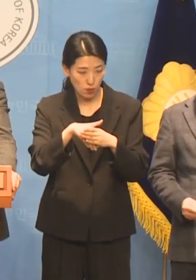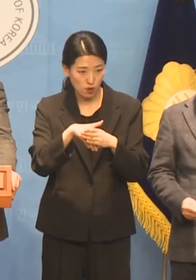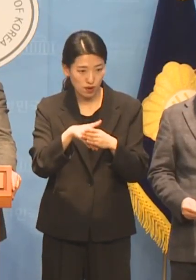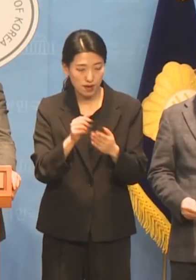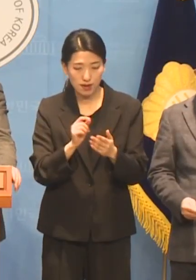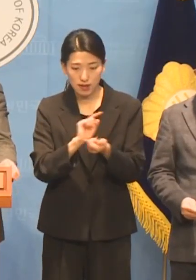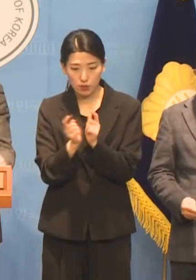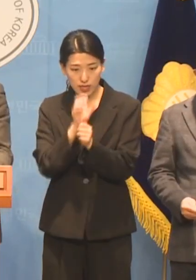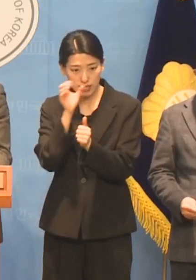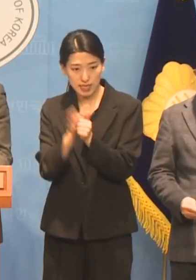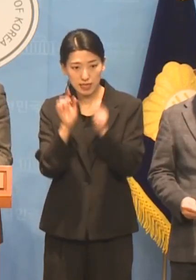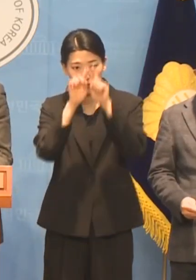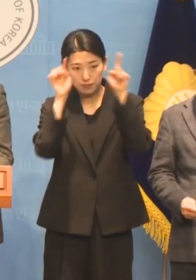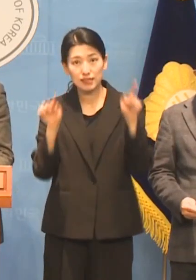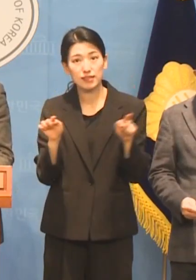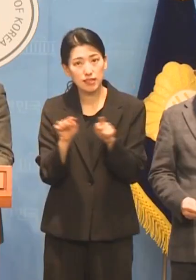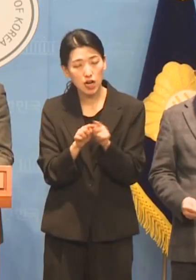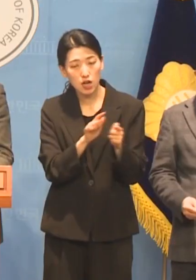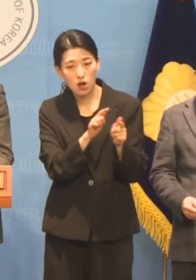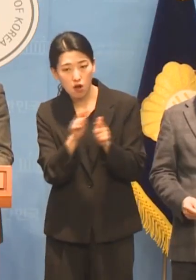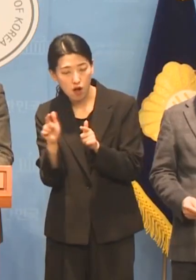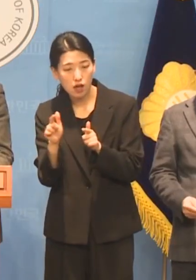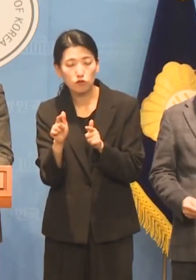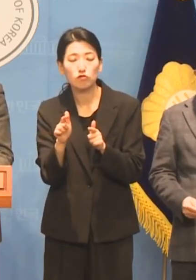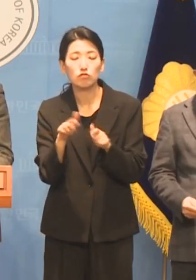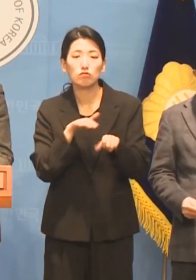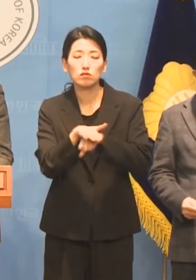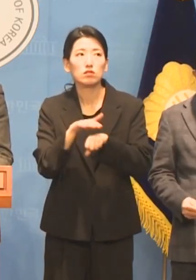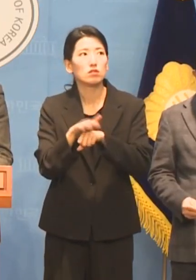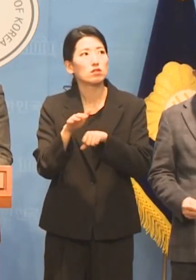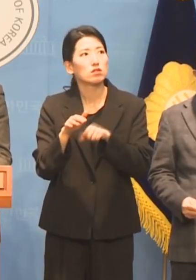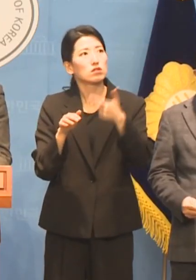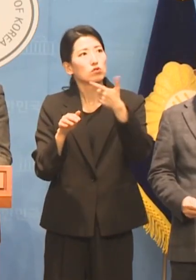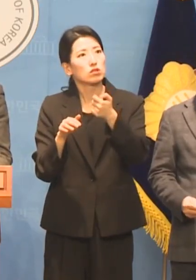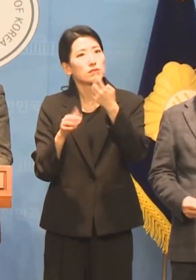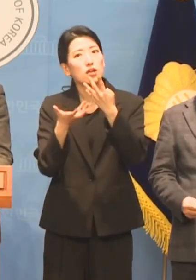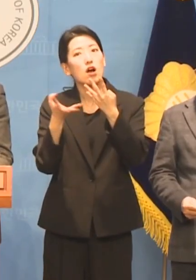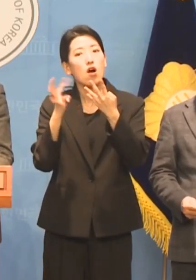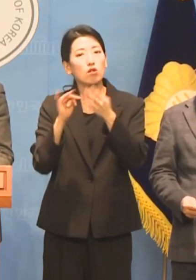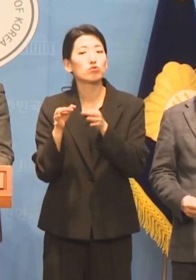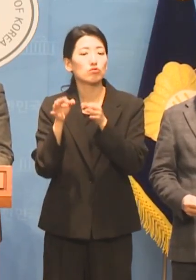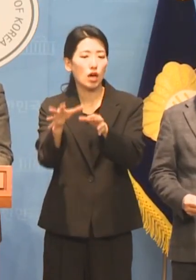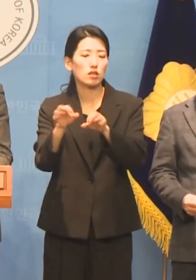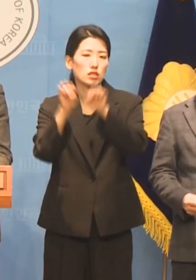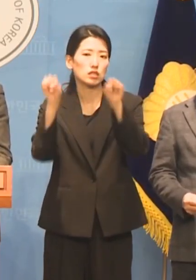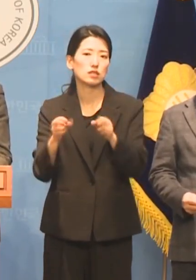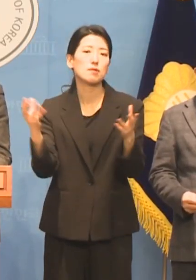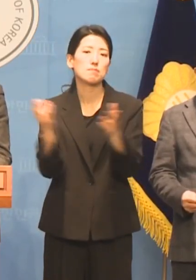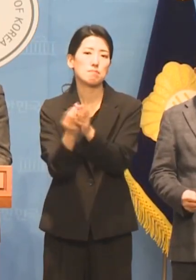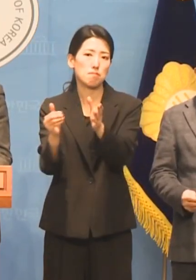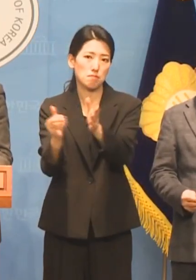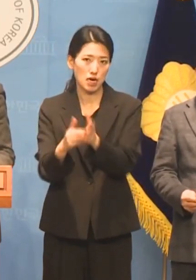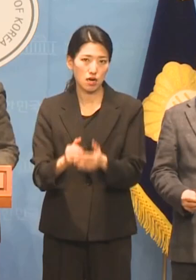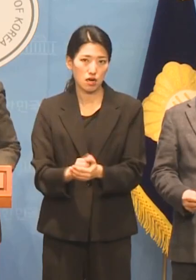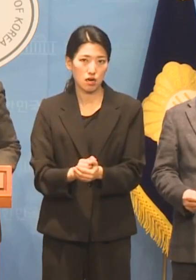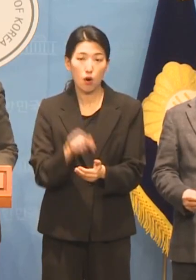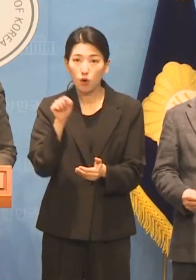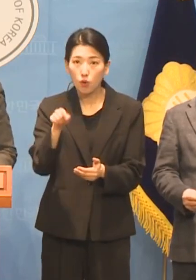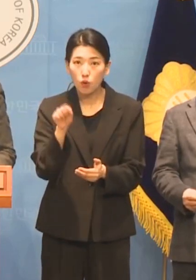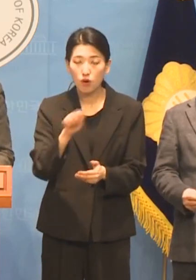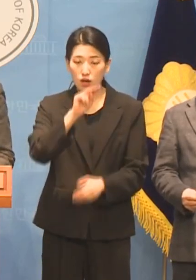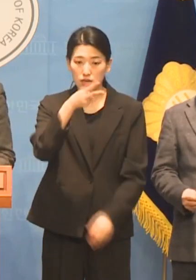약 64억 원 정도 비용이 들었다고 합니다. 이 시스템은 수백 개 기업이 동시에 이용 가능한